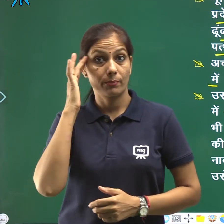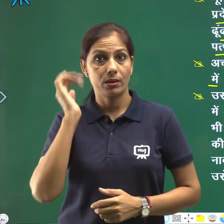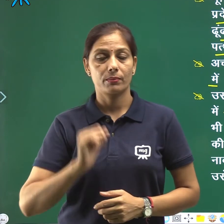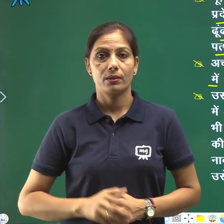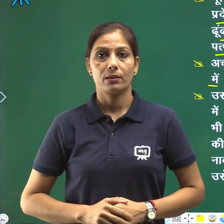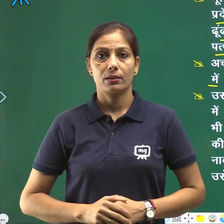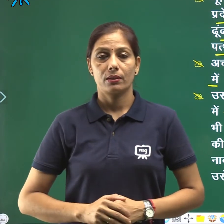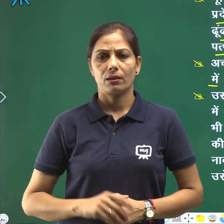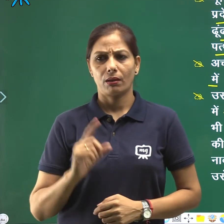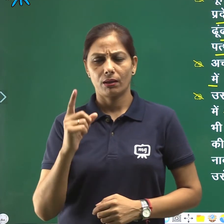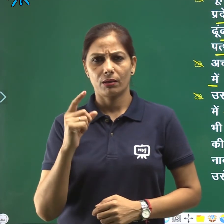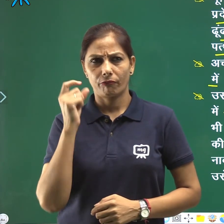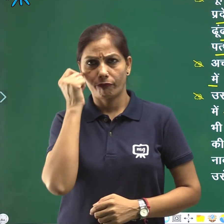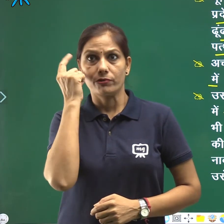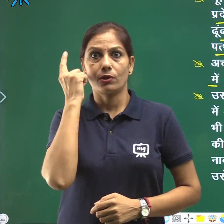एक विचार कौंधा।